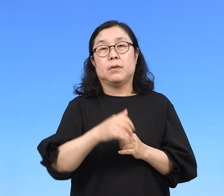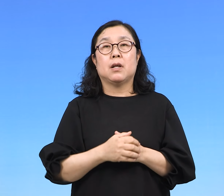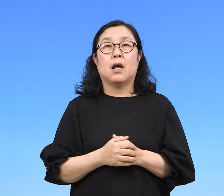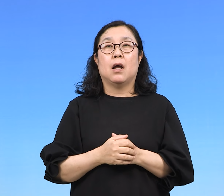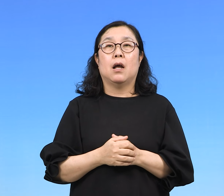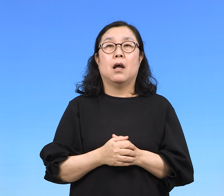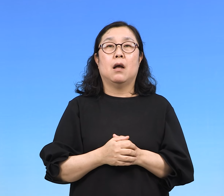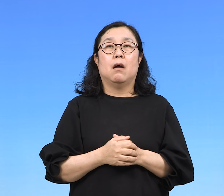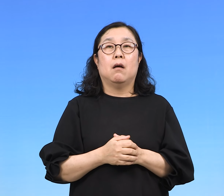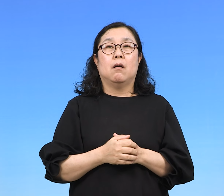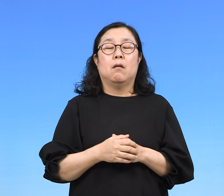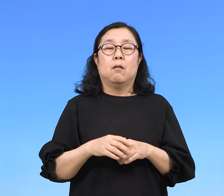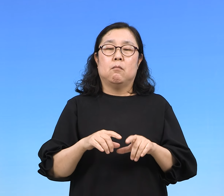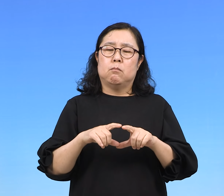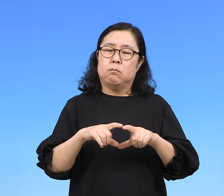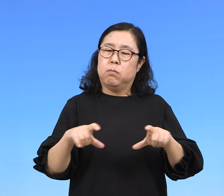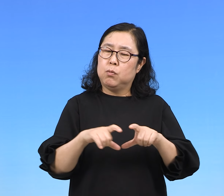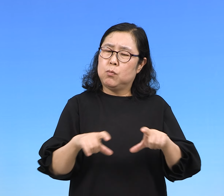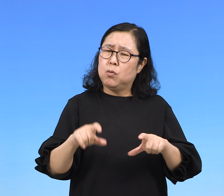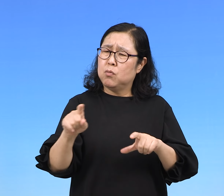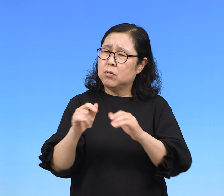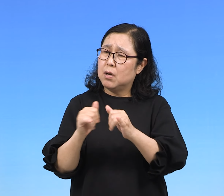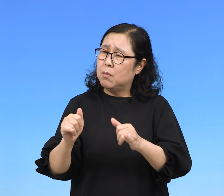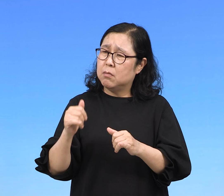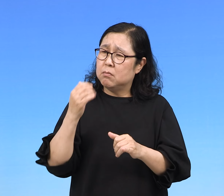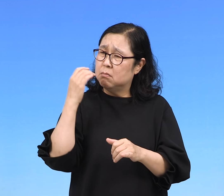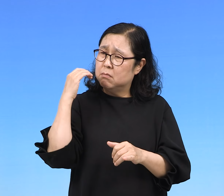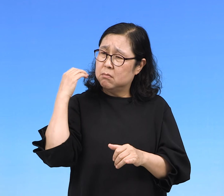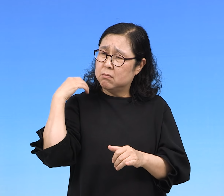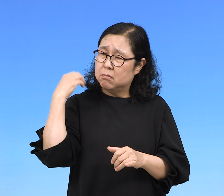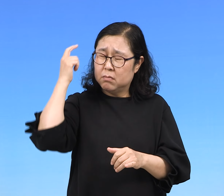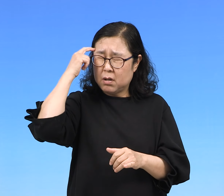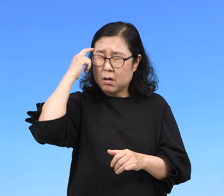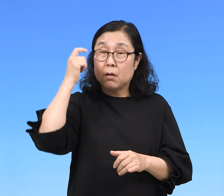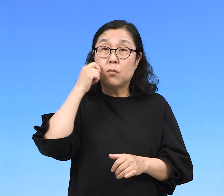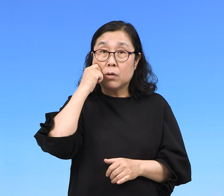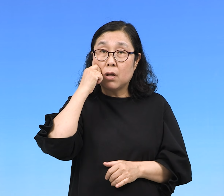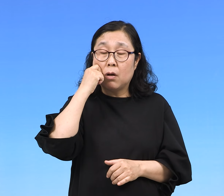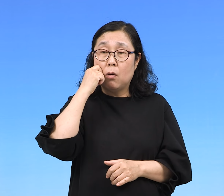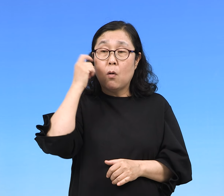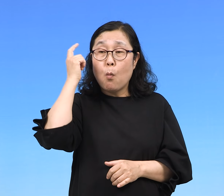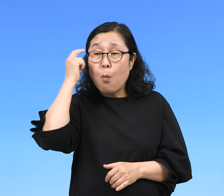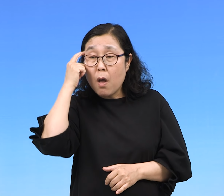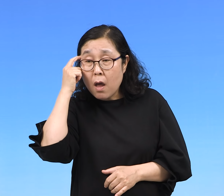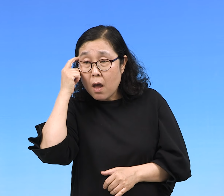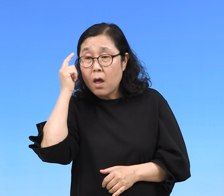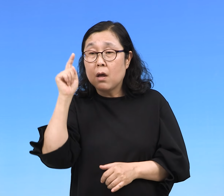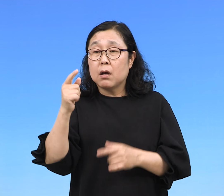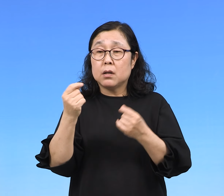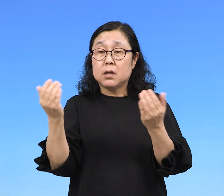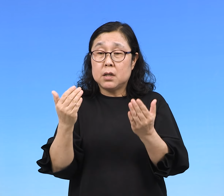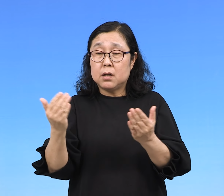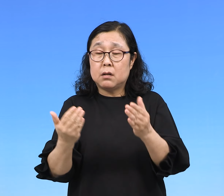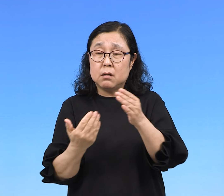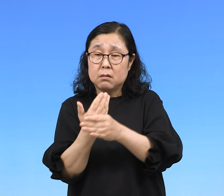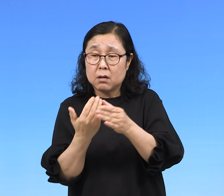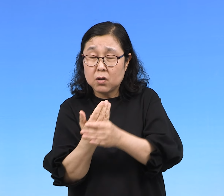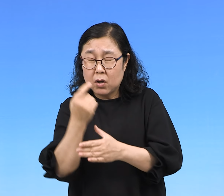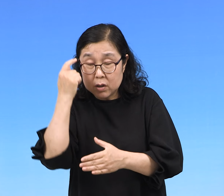있는데요, 이게 평상시 그분이라고는 믿어지지가 않아요. 어떻게 그런 일을 당했냐고 그런 이야기를